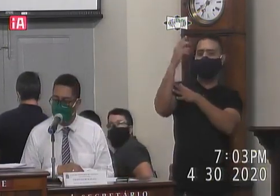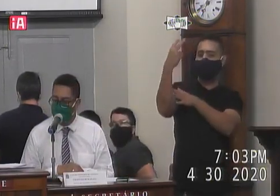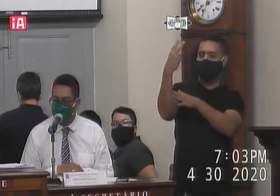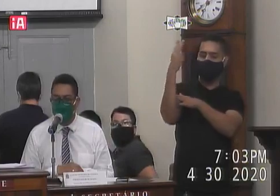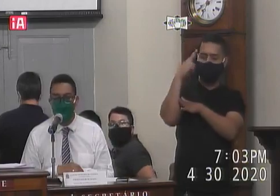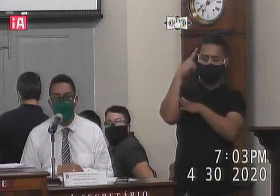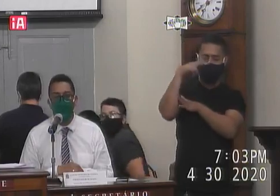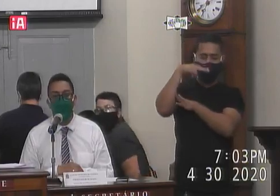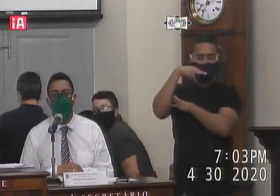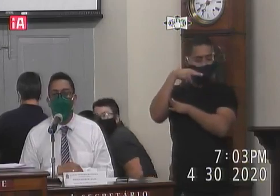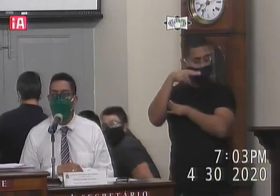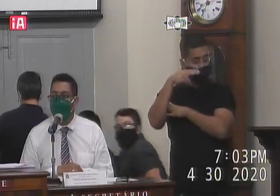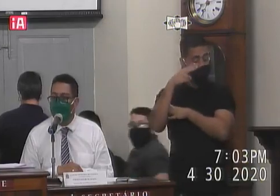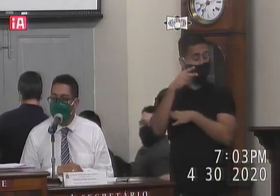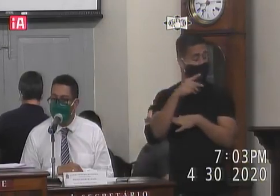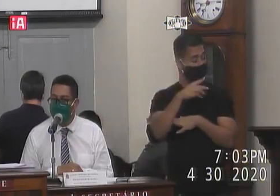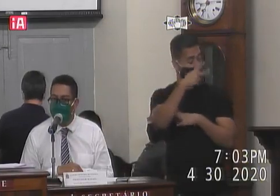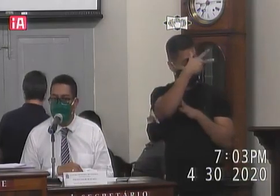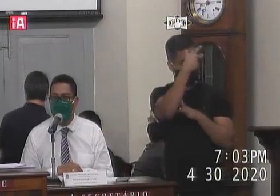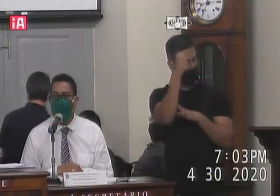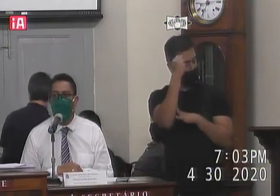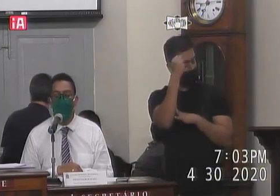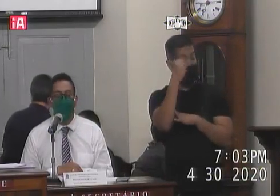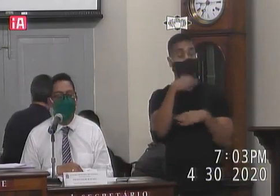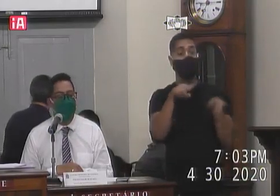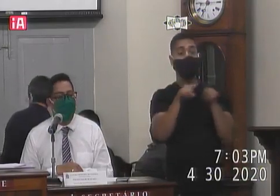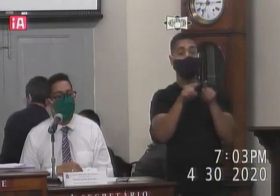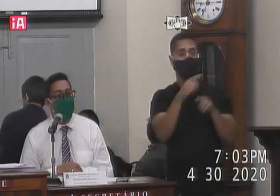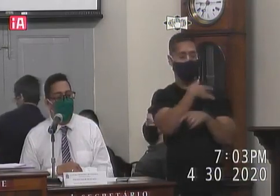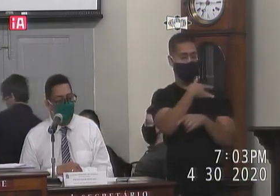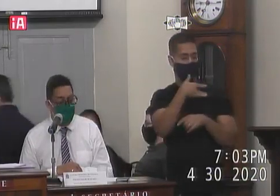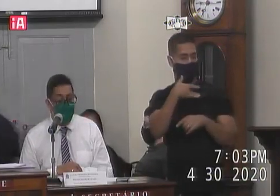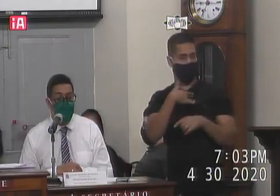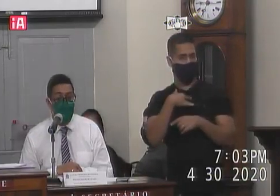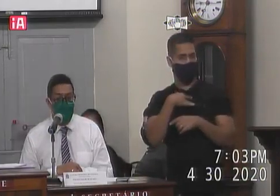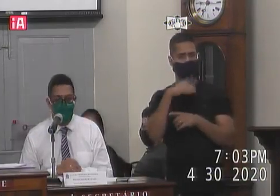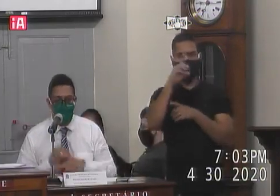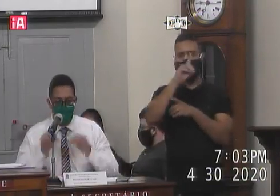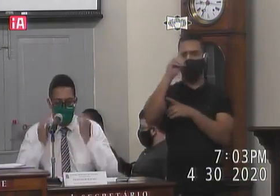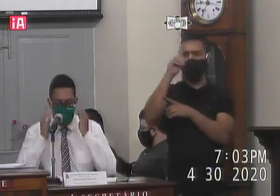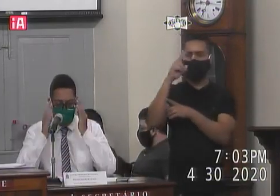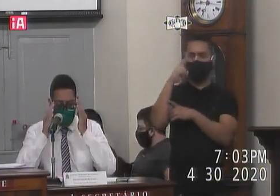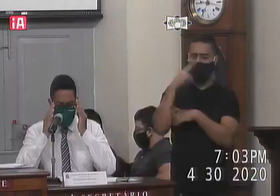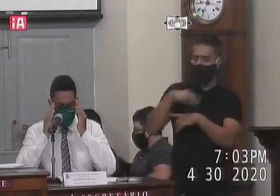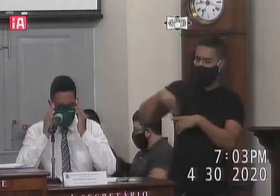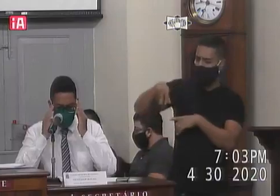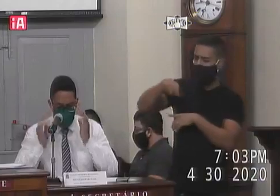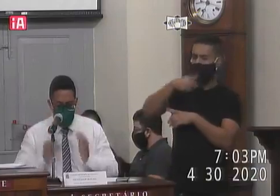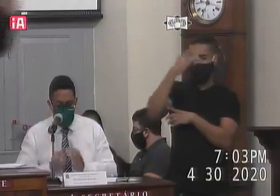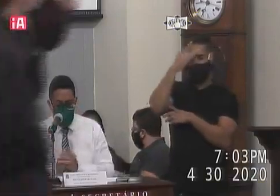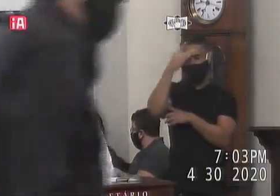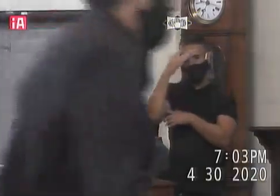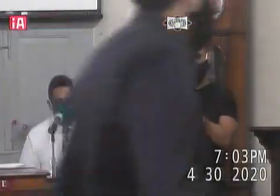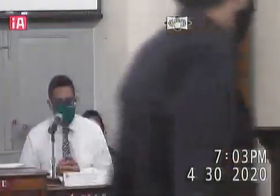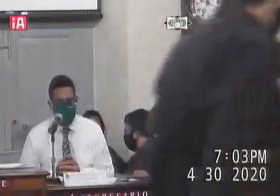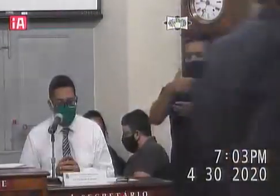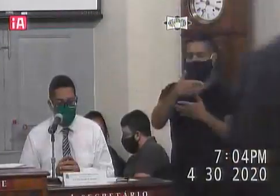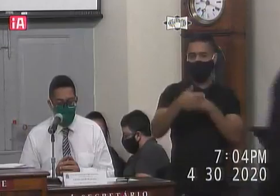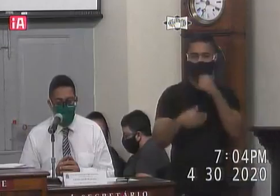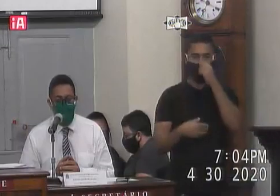prefeito Fernandinho, que olhe pela secretária de saúde, que olhe por todos no gabinete de crise,